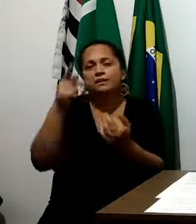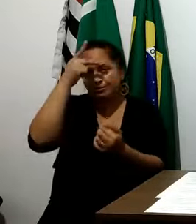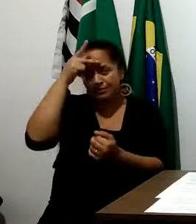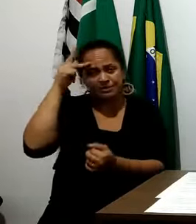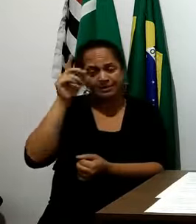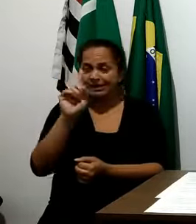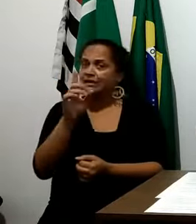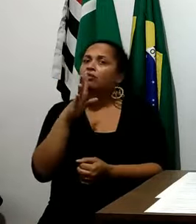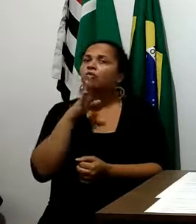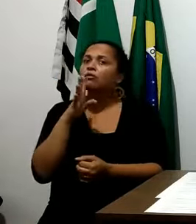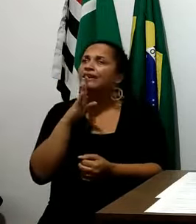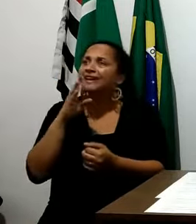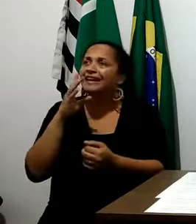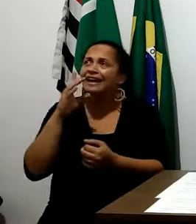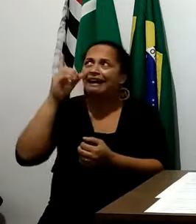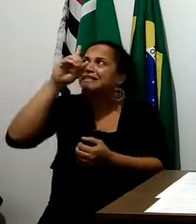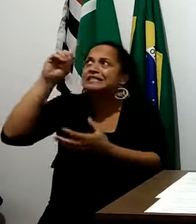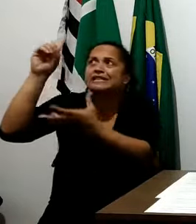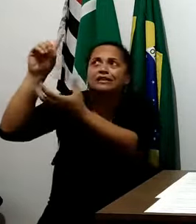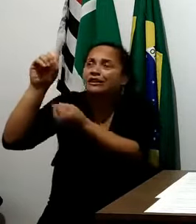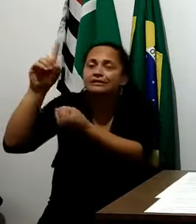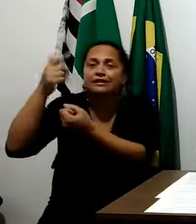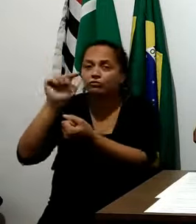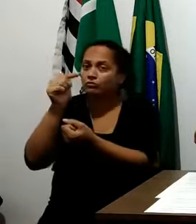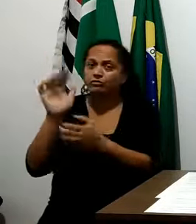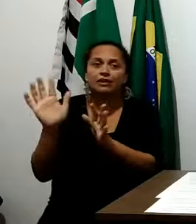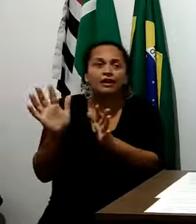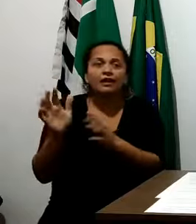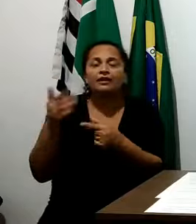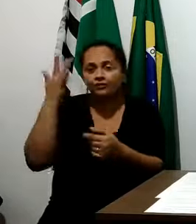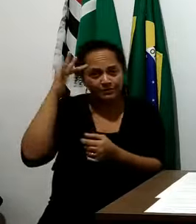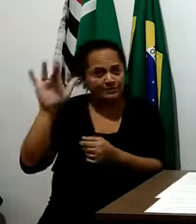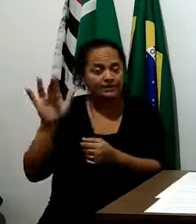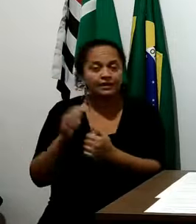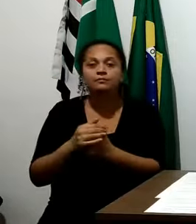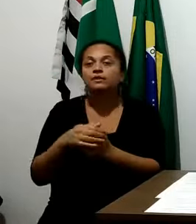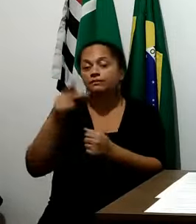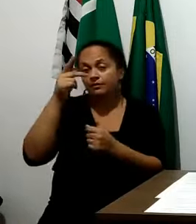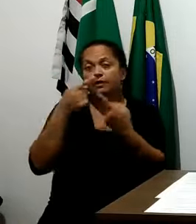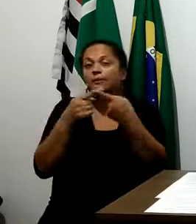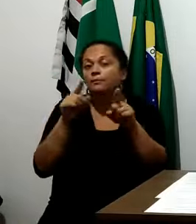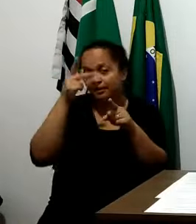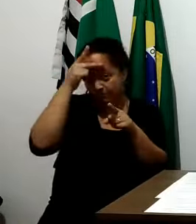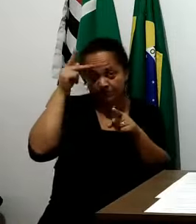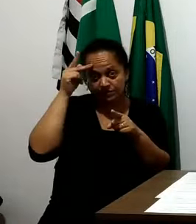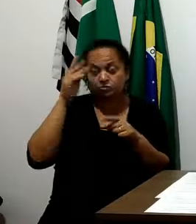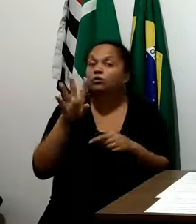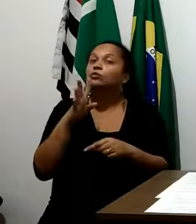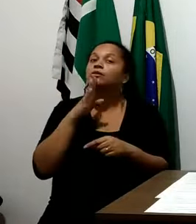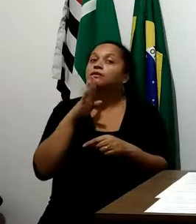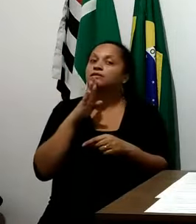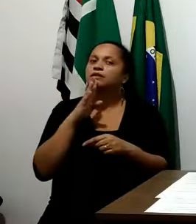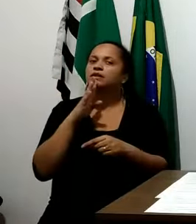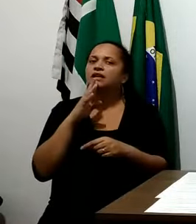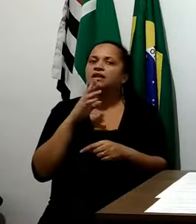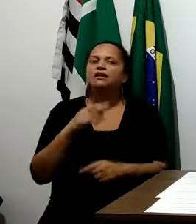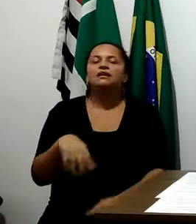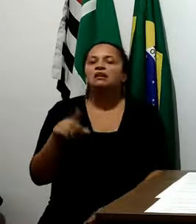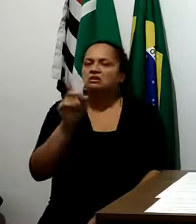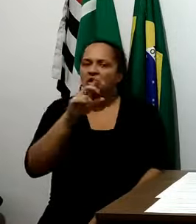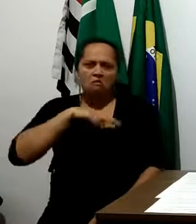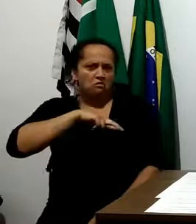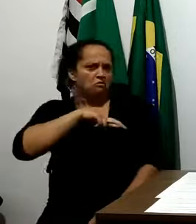a Jesus, que vão passar a conhecer, não uma religião, porque religião não traz mudança. O que